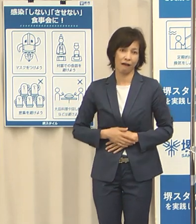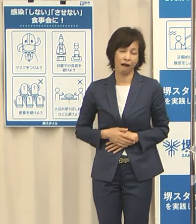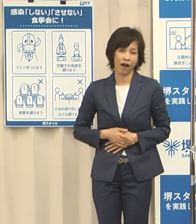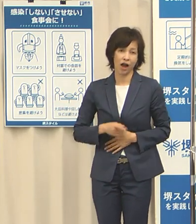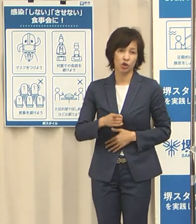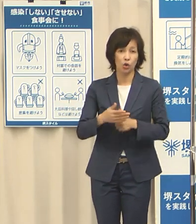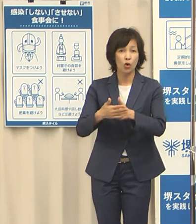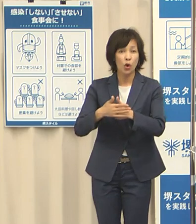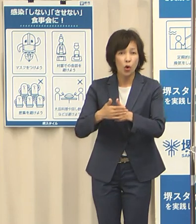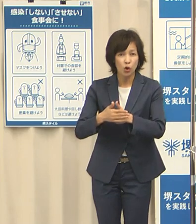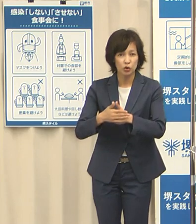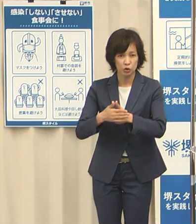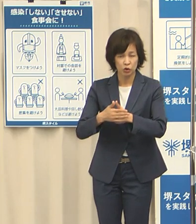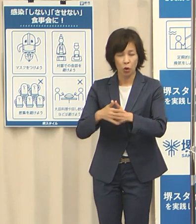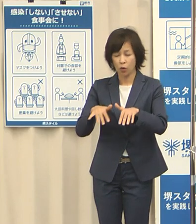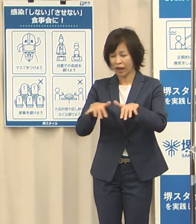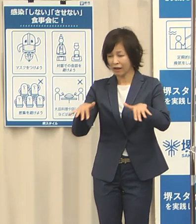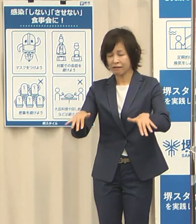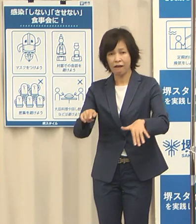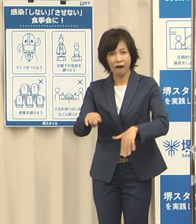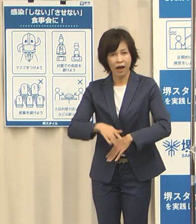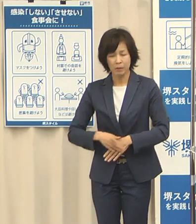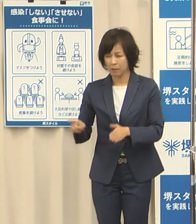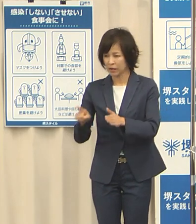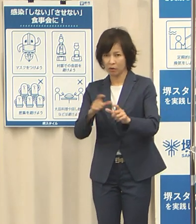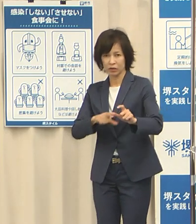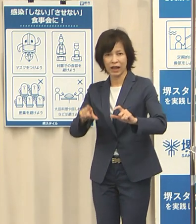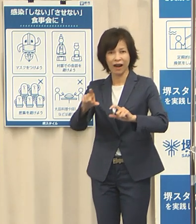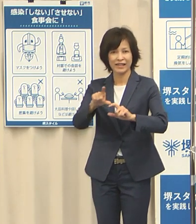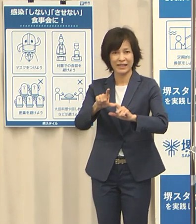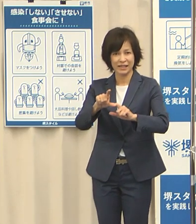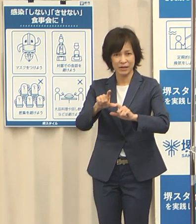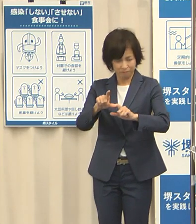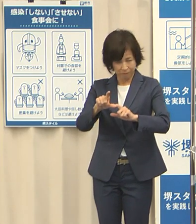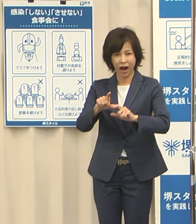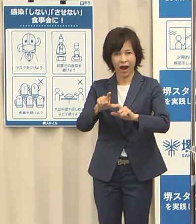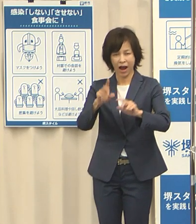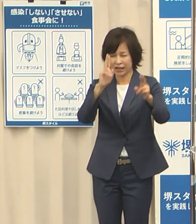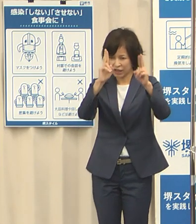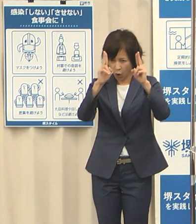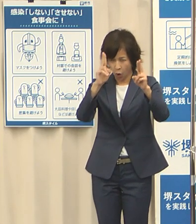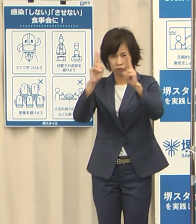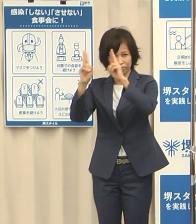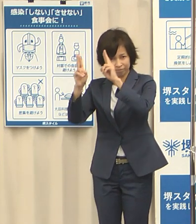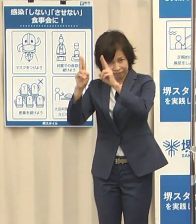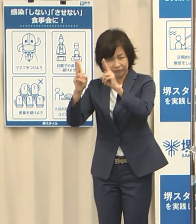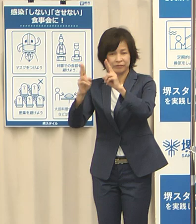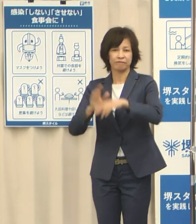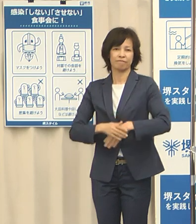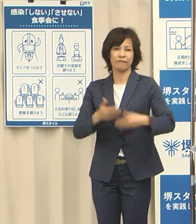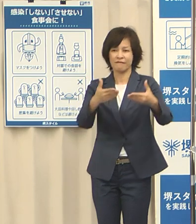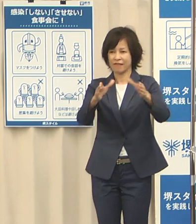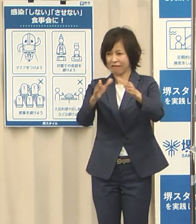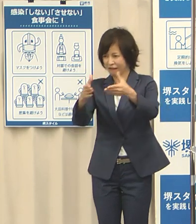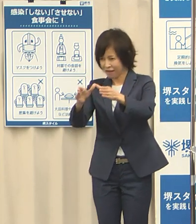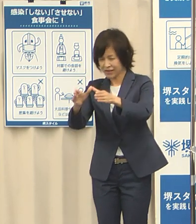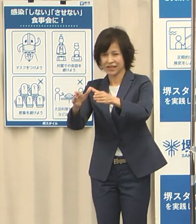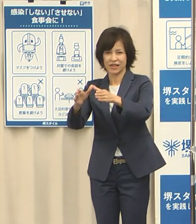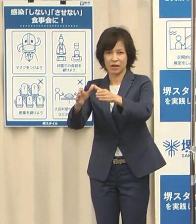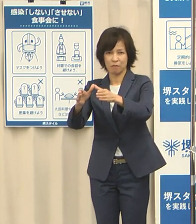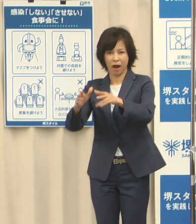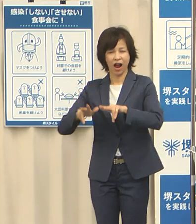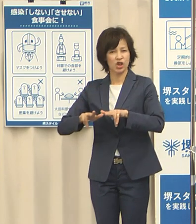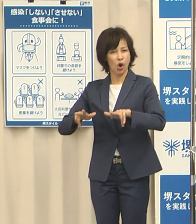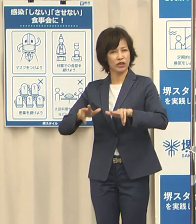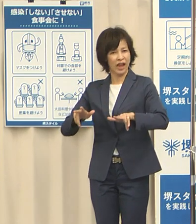力体制というものが今までよりもさらにその民間企業と団体とそして行政が連